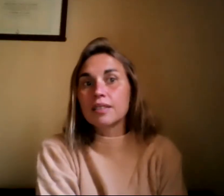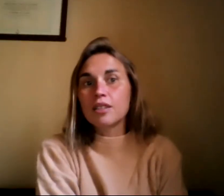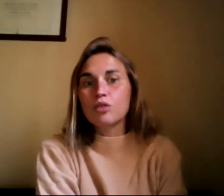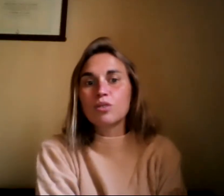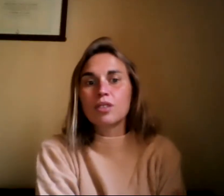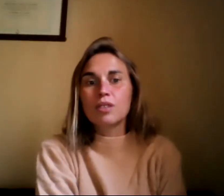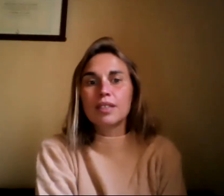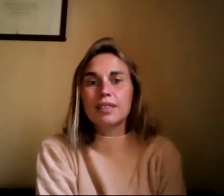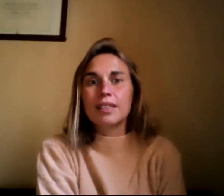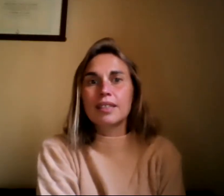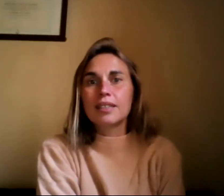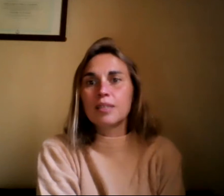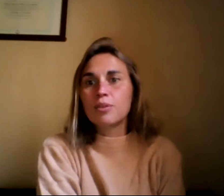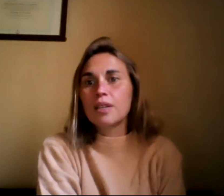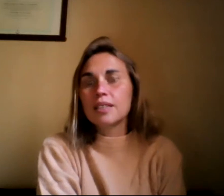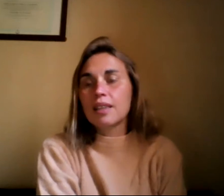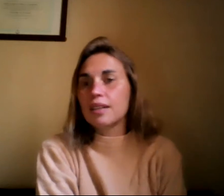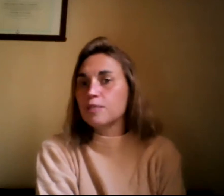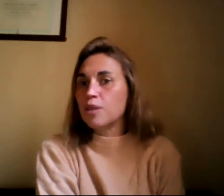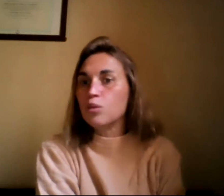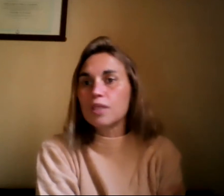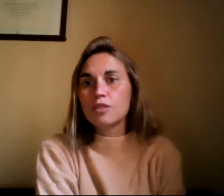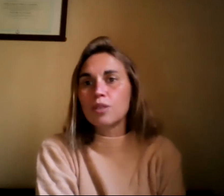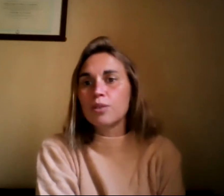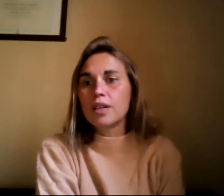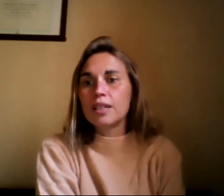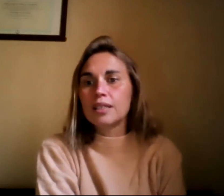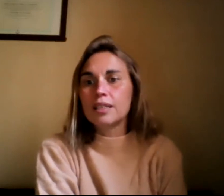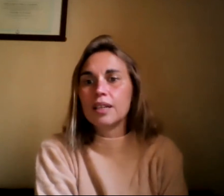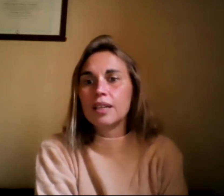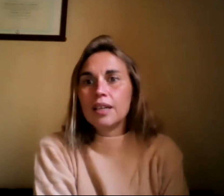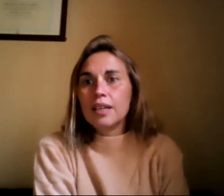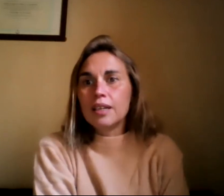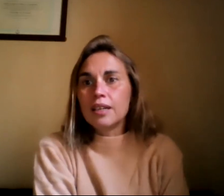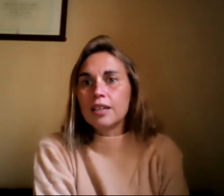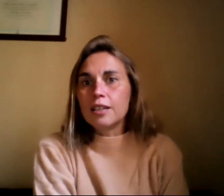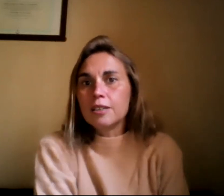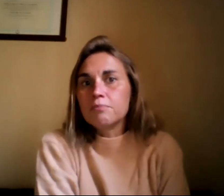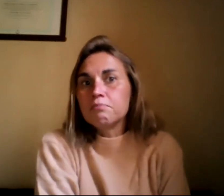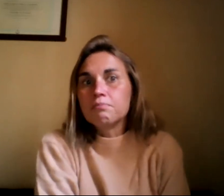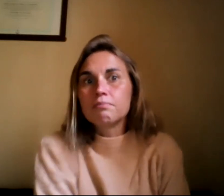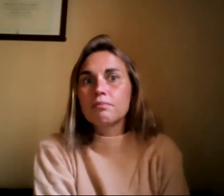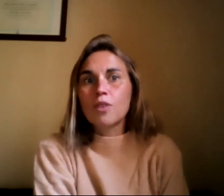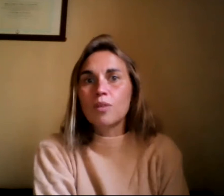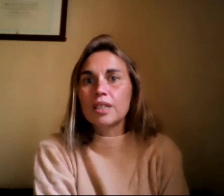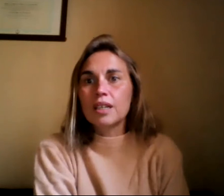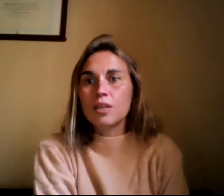que habéis estado escuchando a Esther y a Teresa podáis hacerles preguntas o que podáis